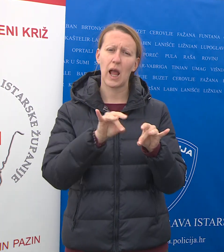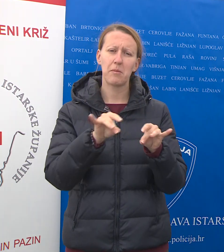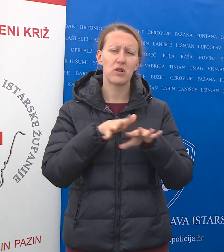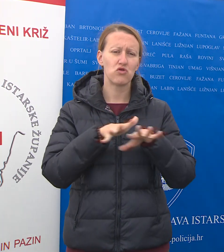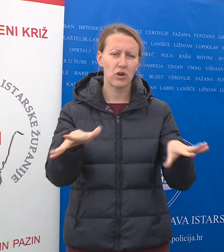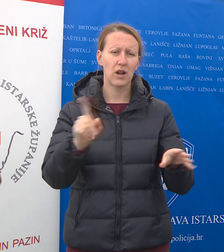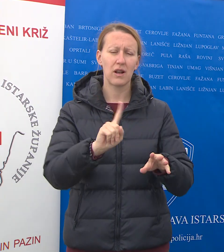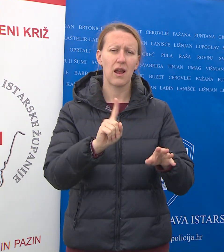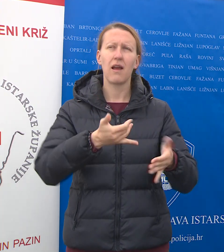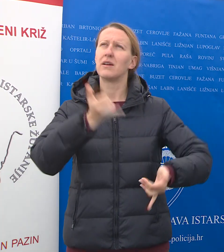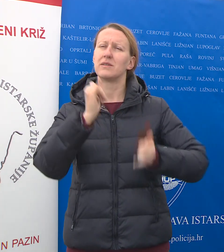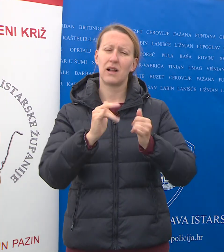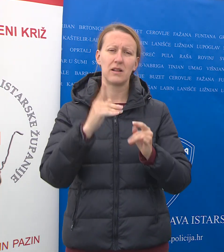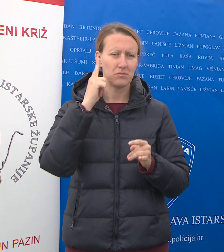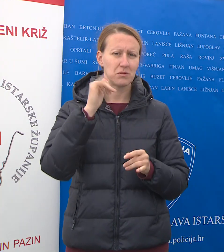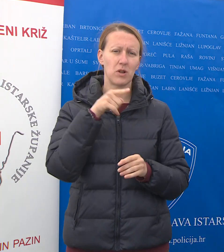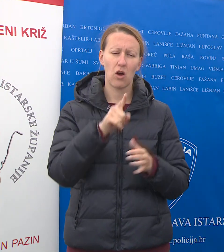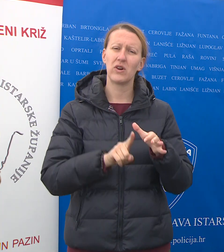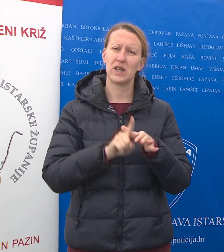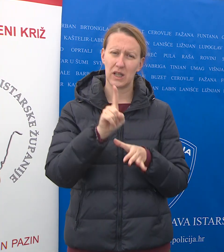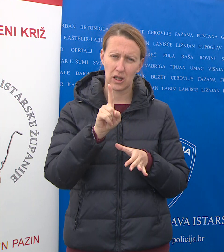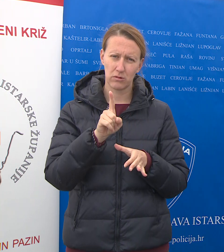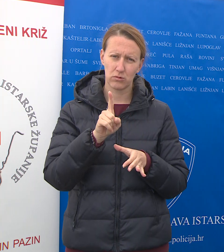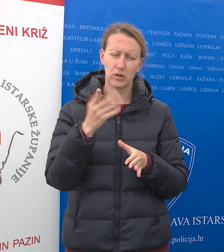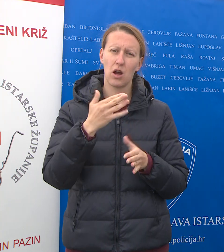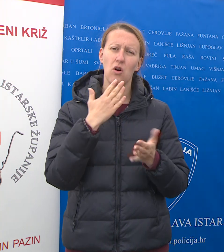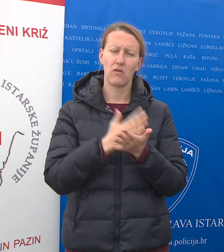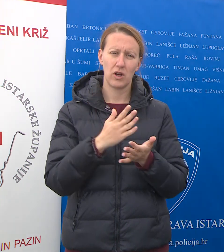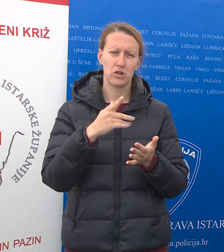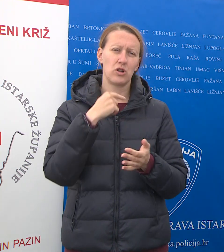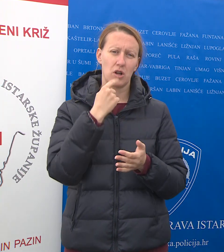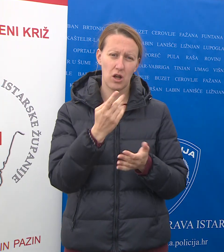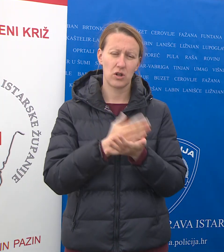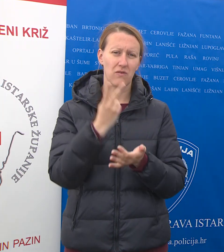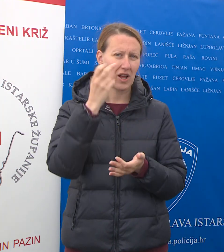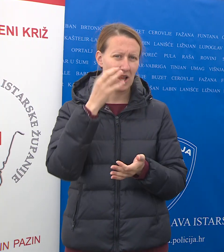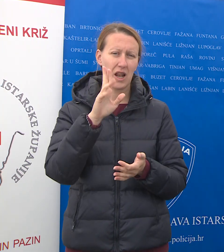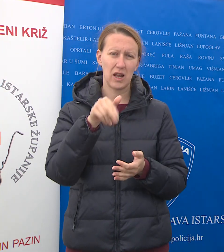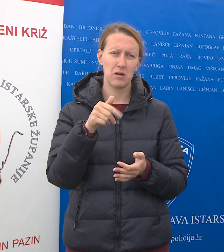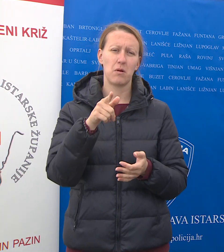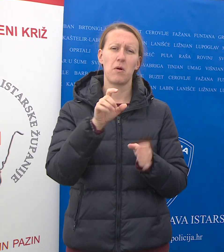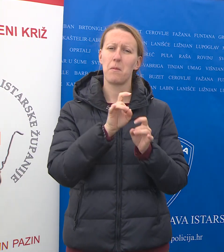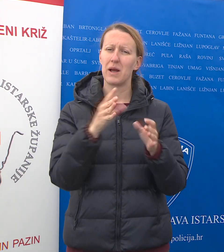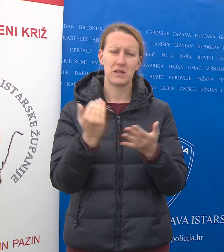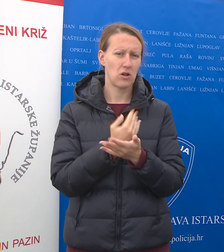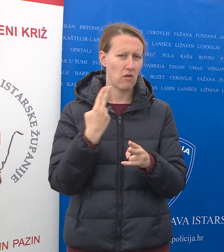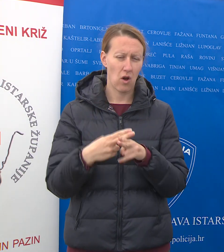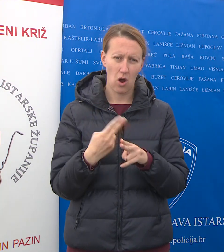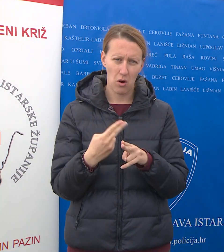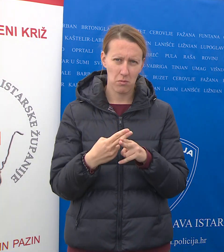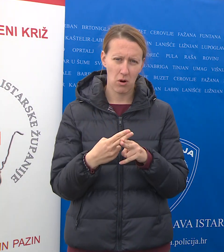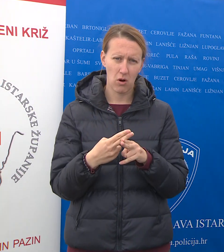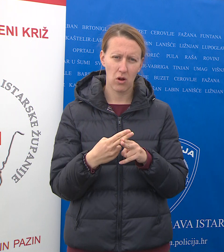epidemiju širenja bolesti. Mislim da su ovi rezultati, kako je već navedeno da dva dana imamo bez novo